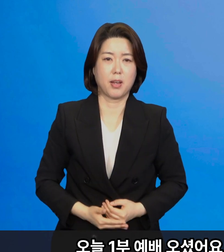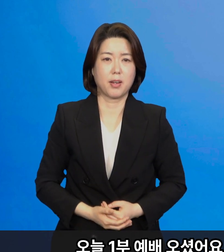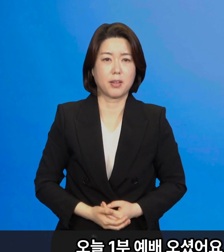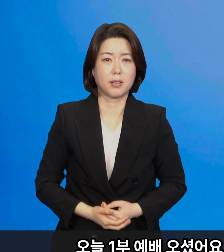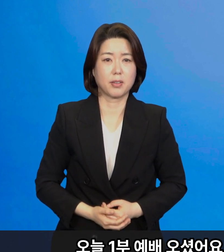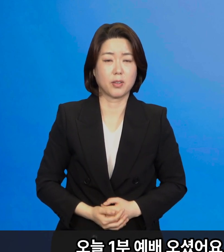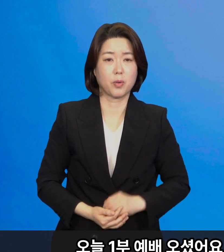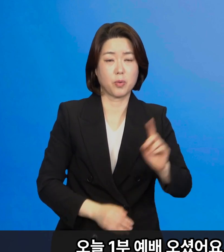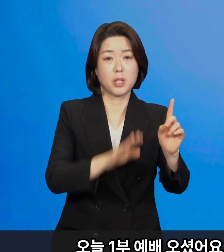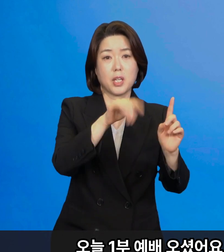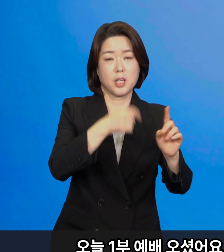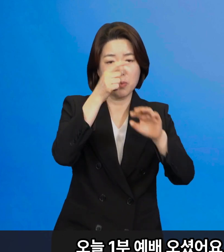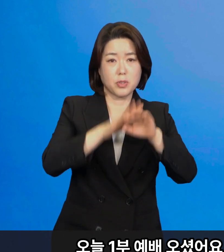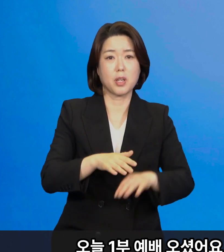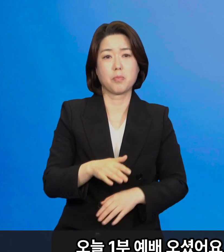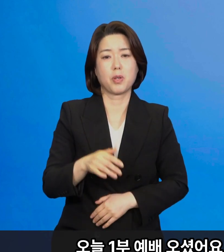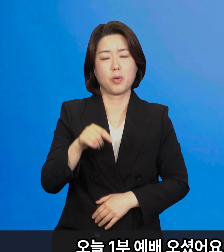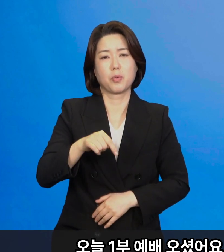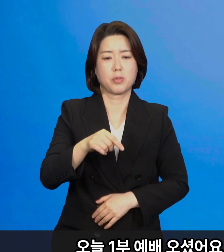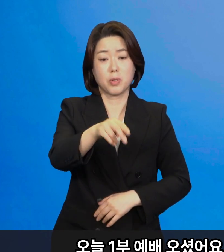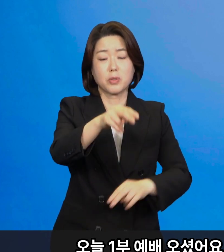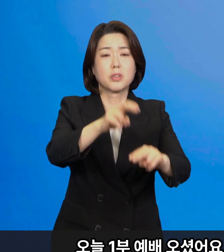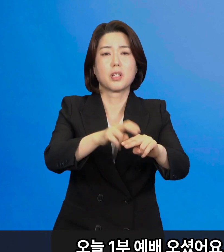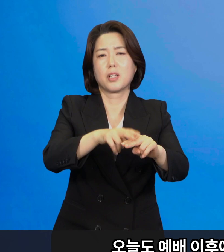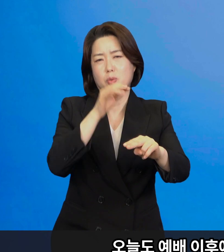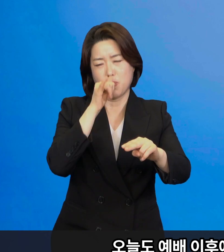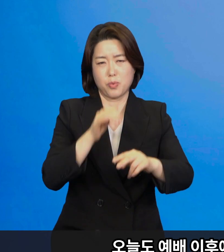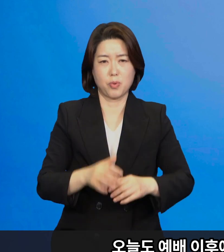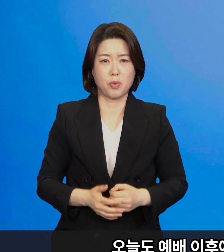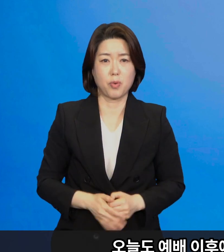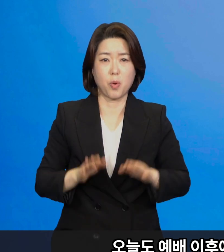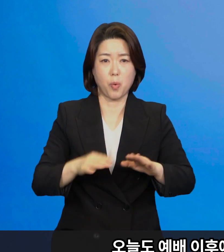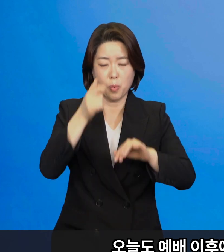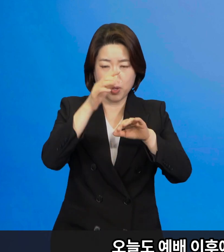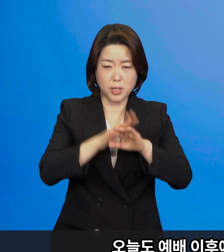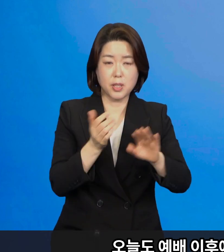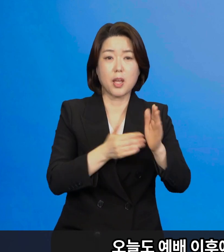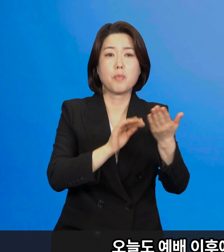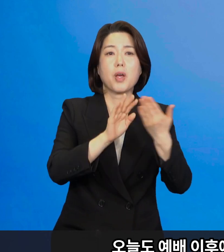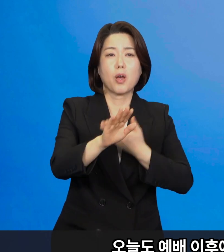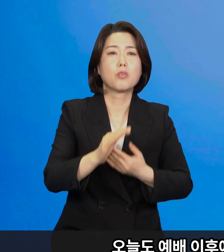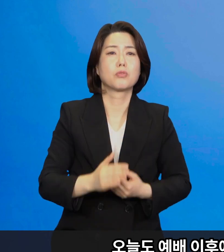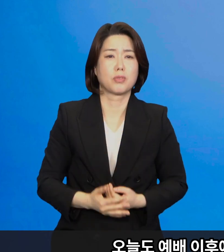오늘 1부 예배 오셨어요. 바로 그 자리에 앉으셨습니다. 오늘도 예배 이후에